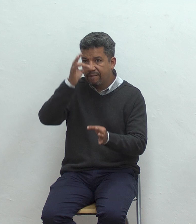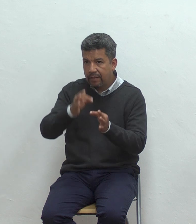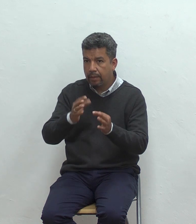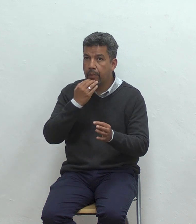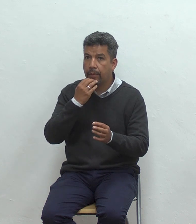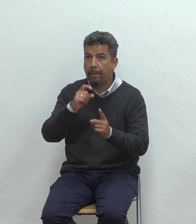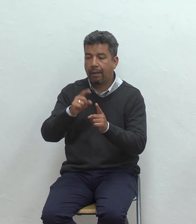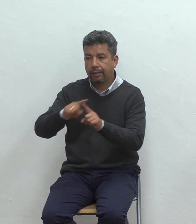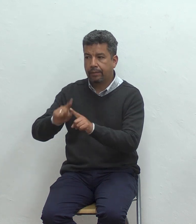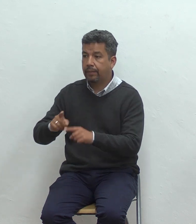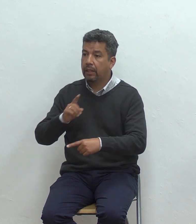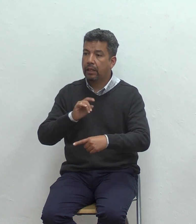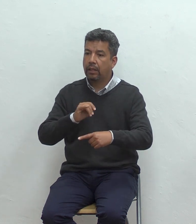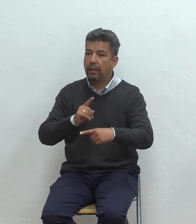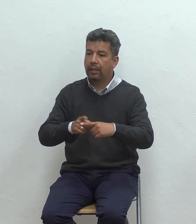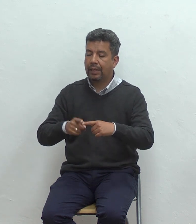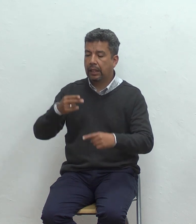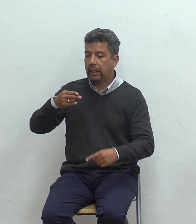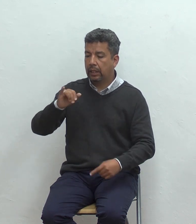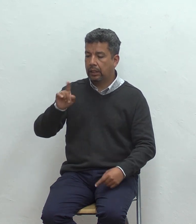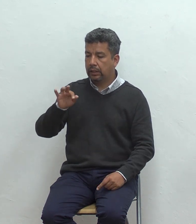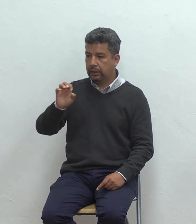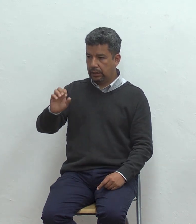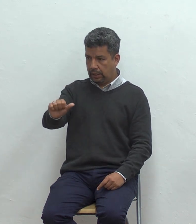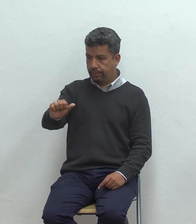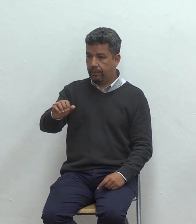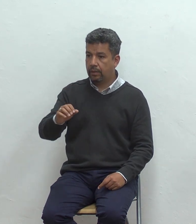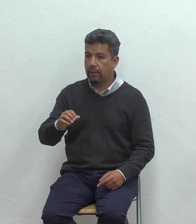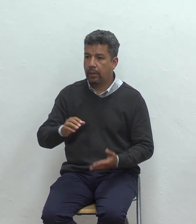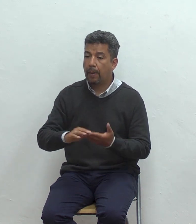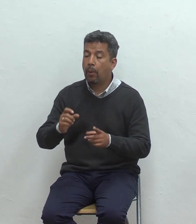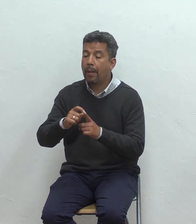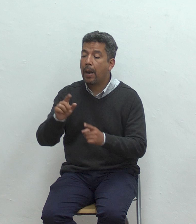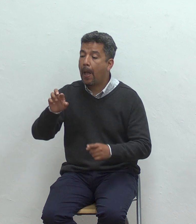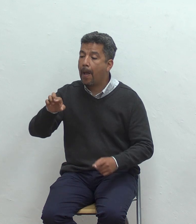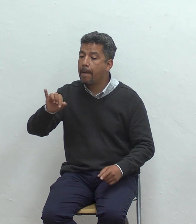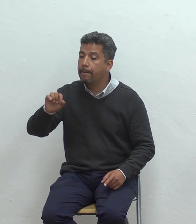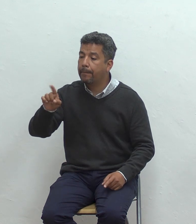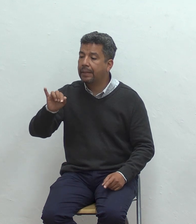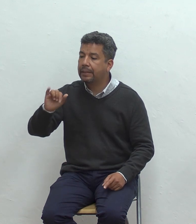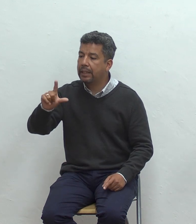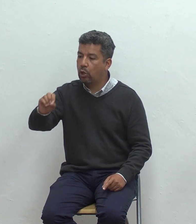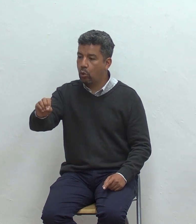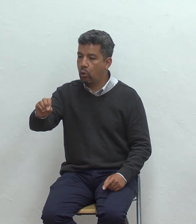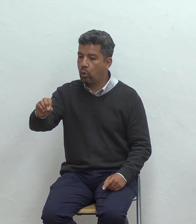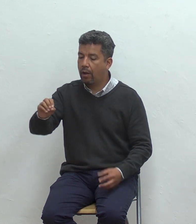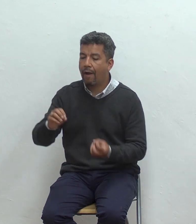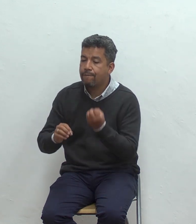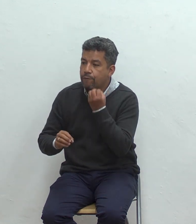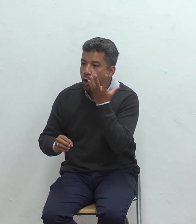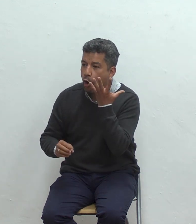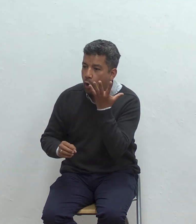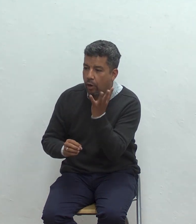La palabra fe en griego es pisteo. Por ejemplo, la palabra pistilo viene de esa palabra. El pistilo es en